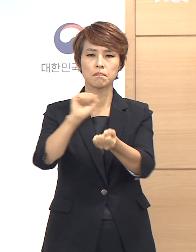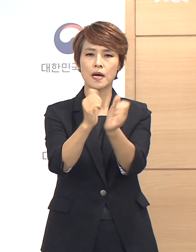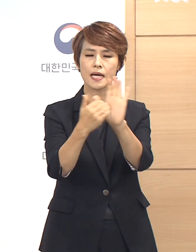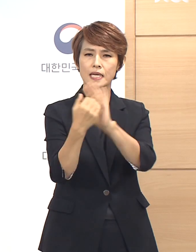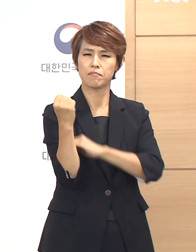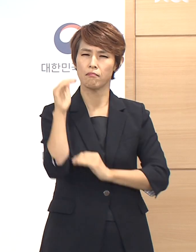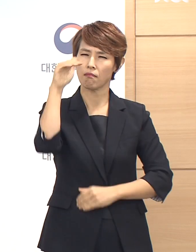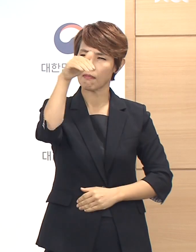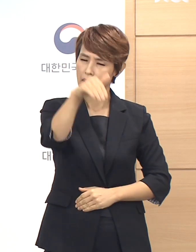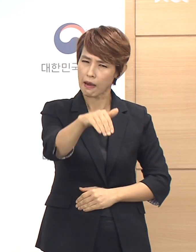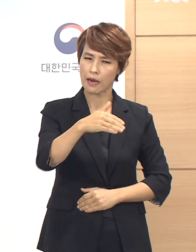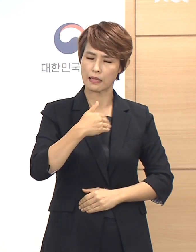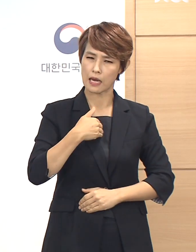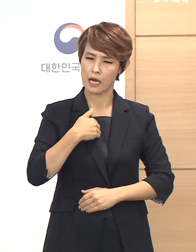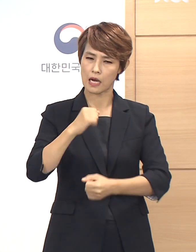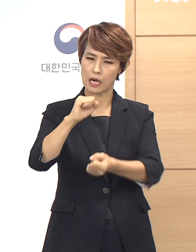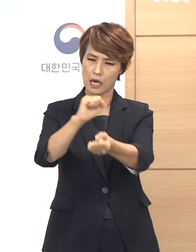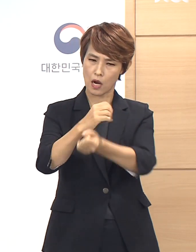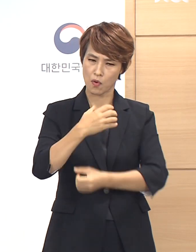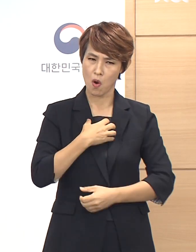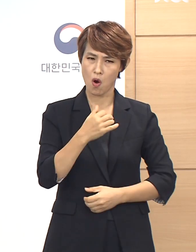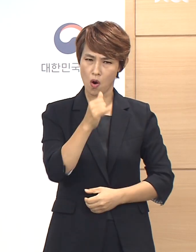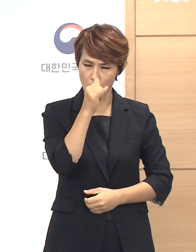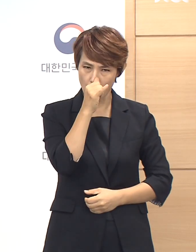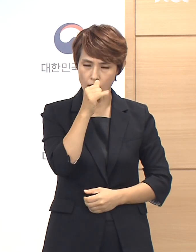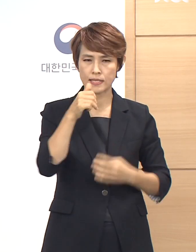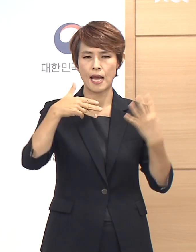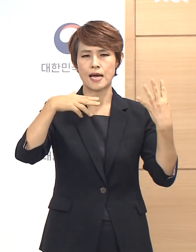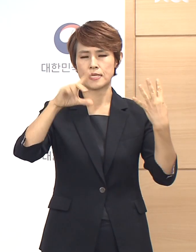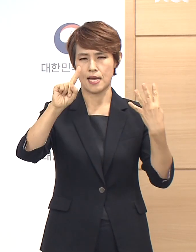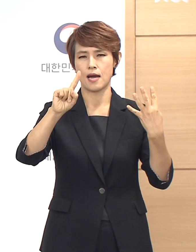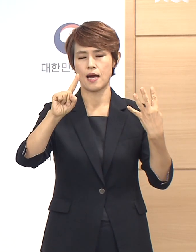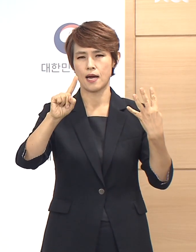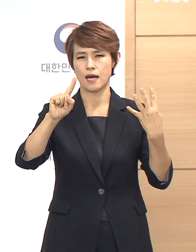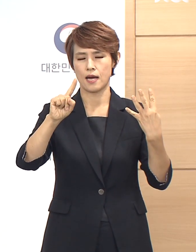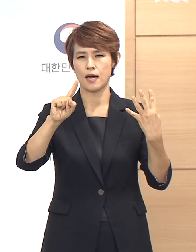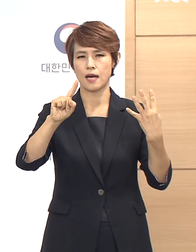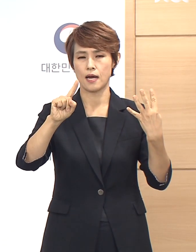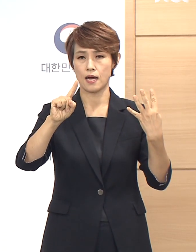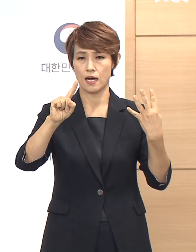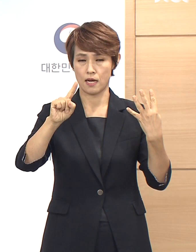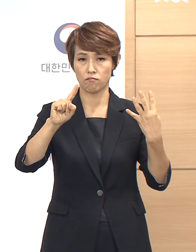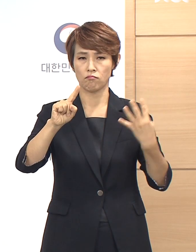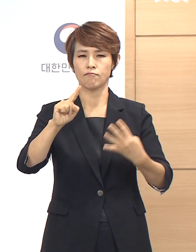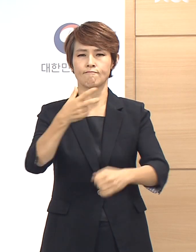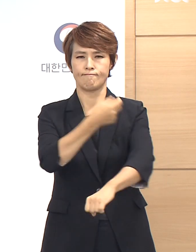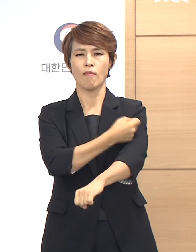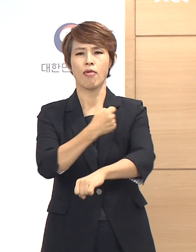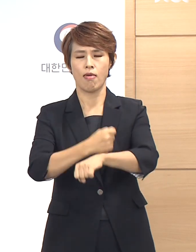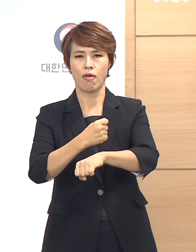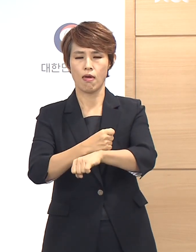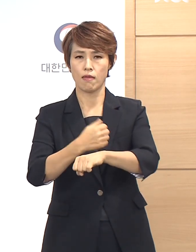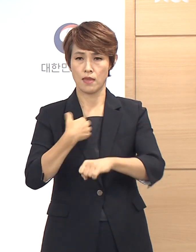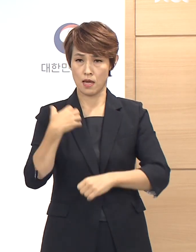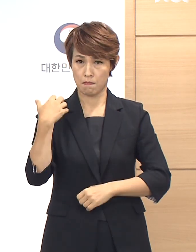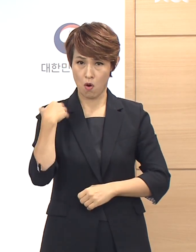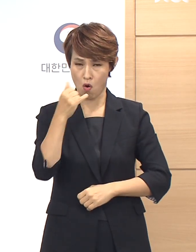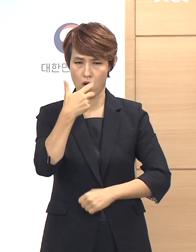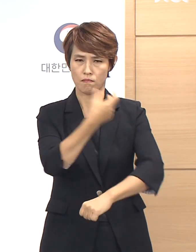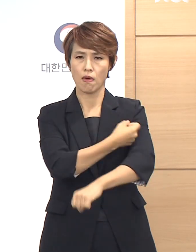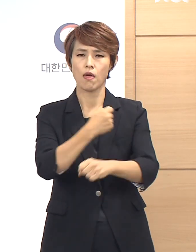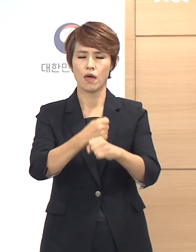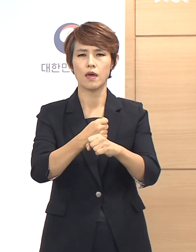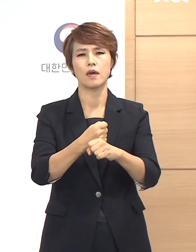떨어지겠구나. 내가 고위험 대상자이면 또 4차 백신 접종 대상자이면 맞아야 되겠구나. 그렇게 방향을 잡아가시는